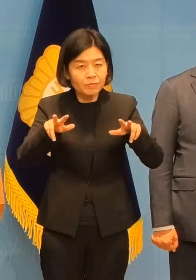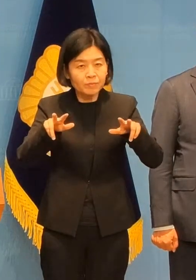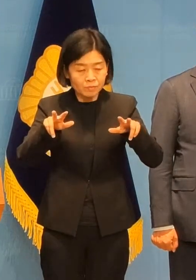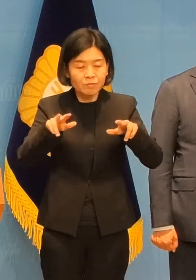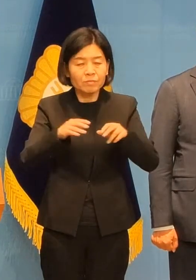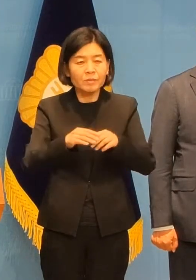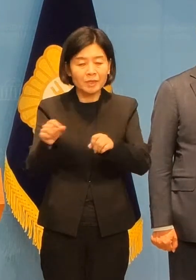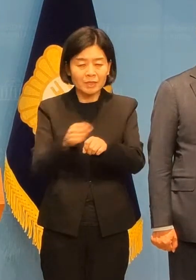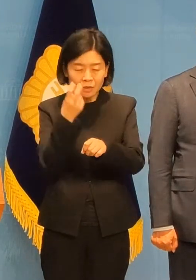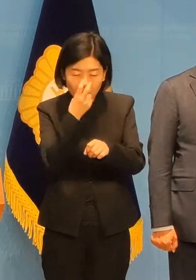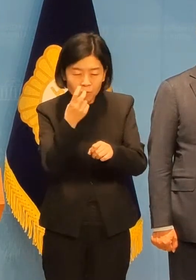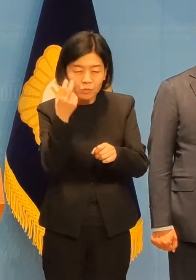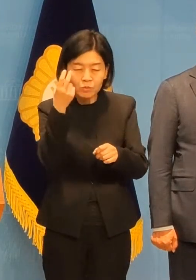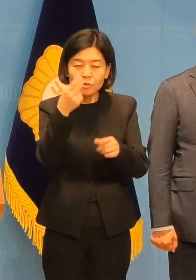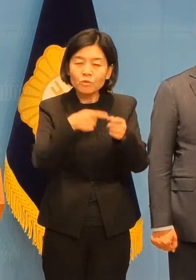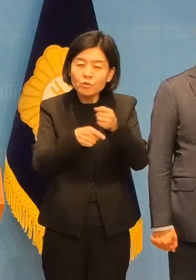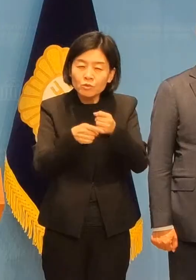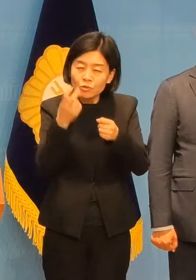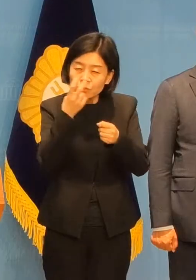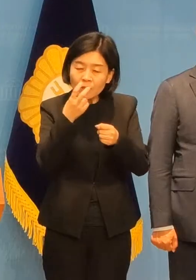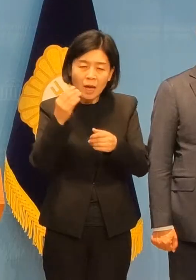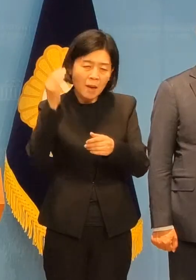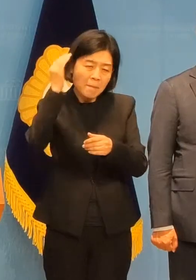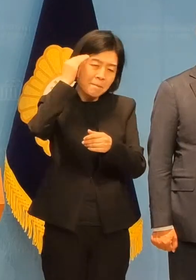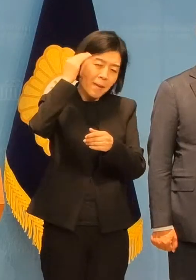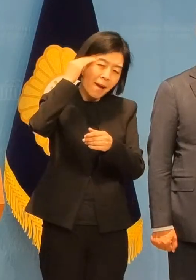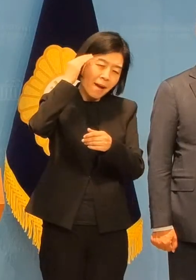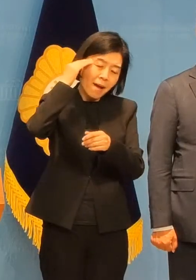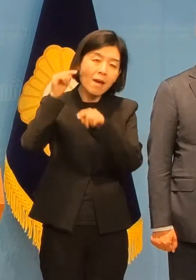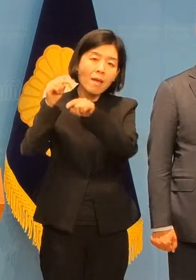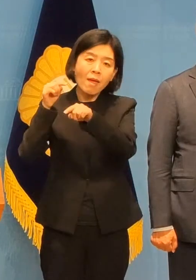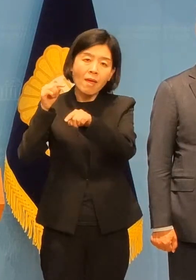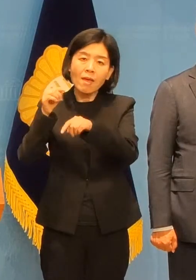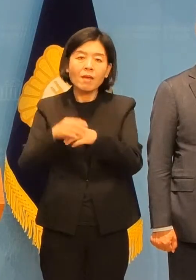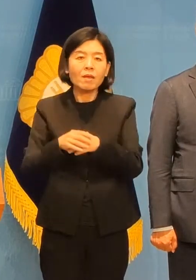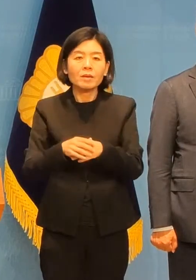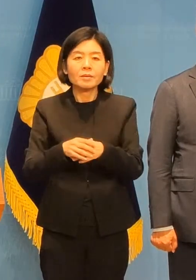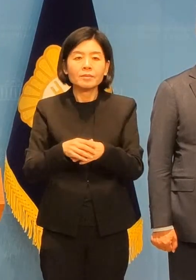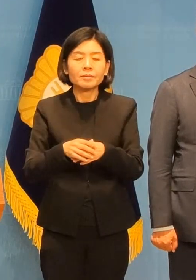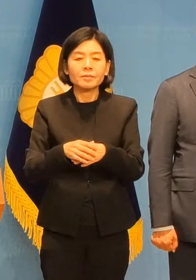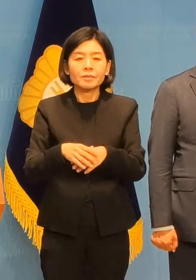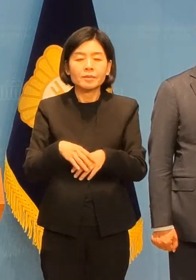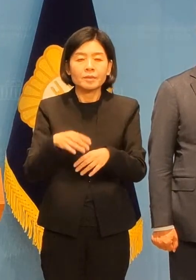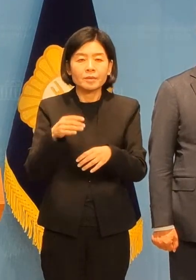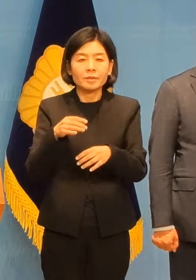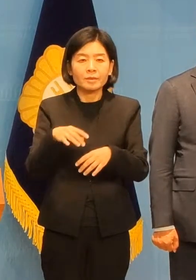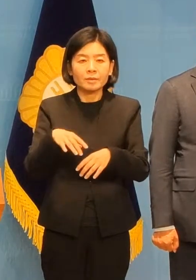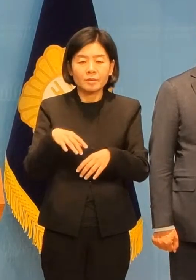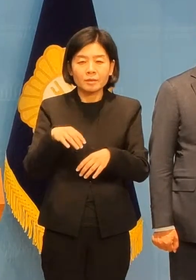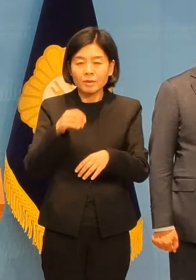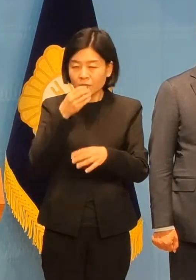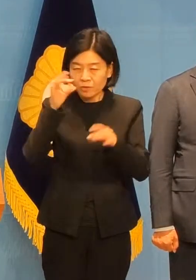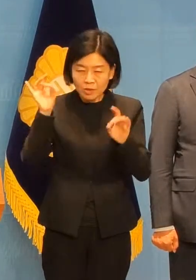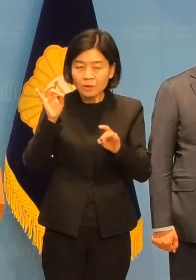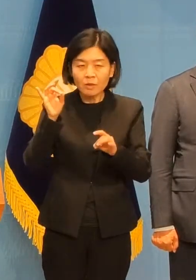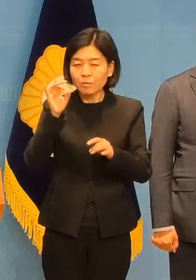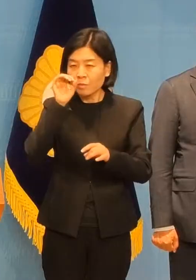작금의 특검 수사 방해 행위를 결코 자시하지 않을 것입니다.